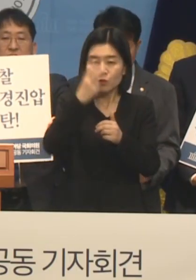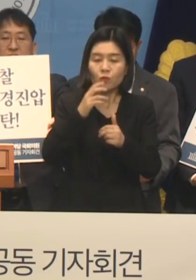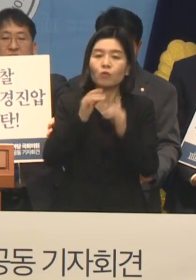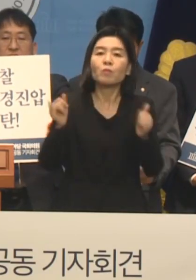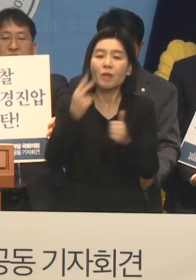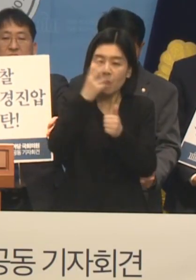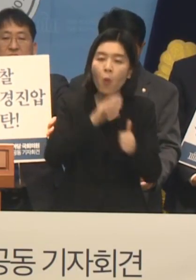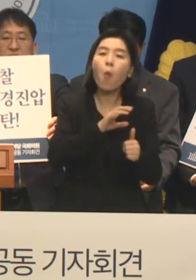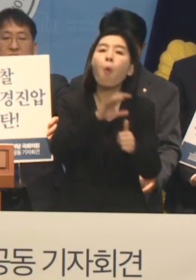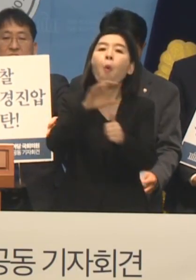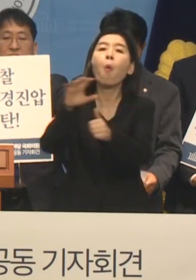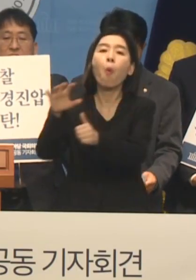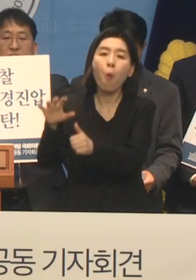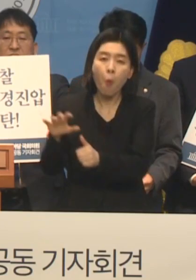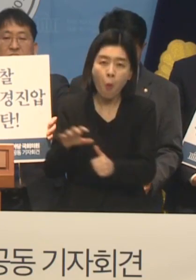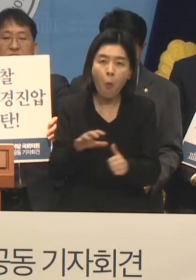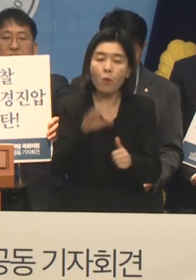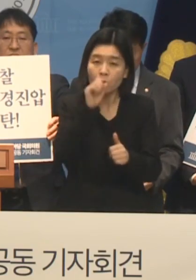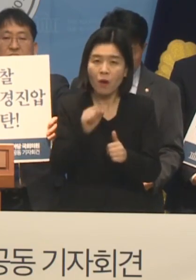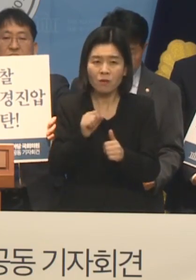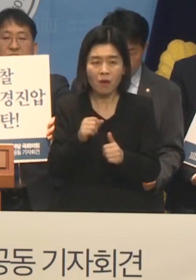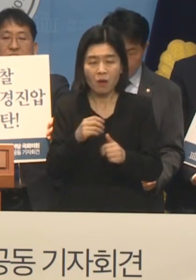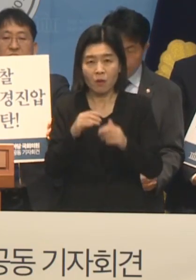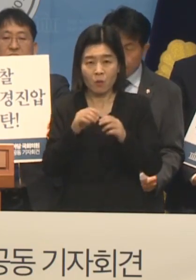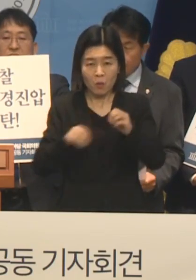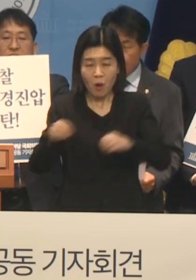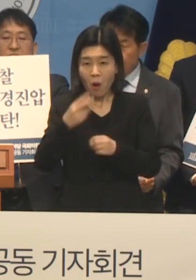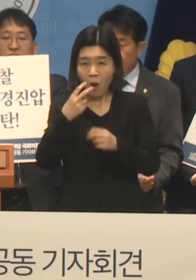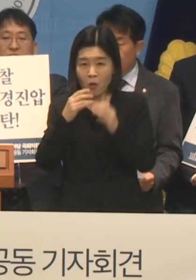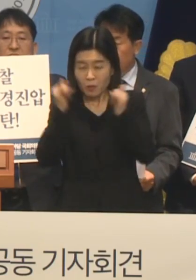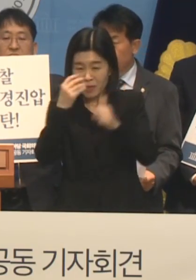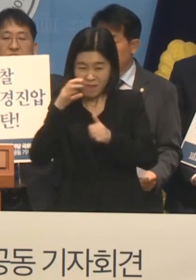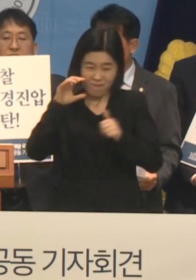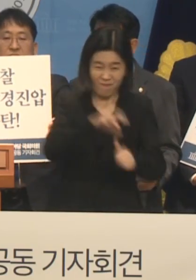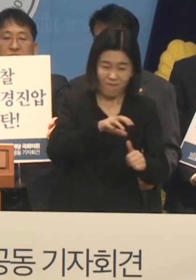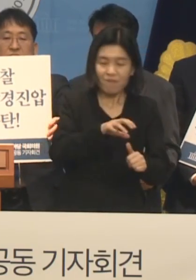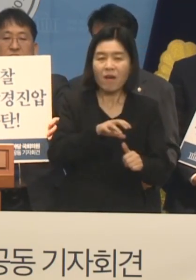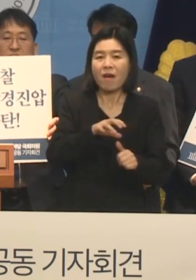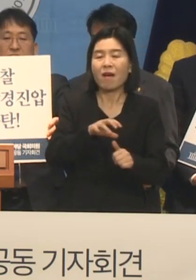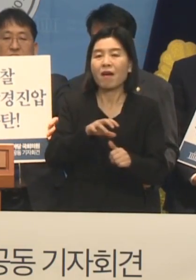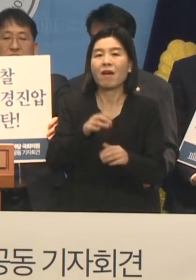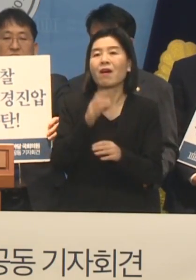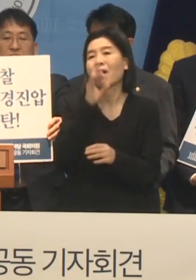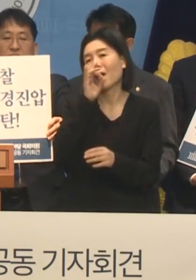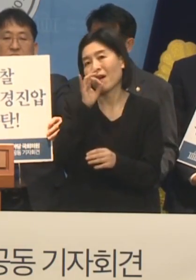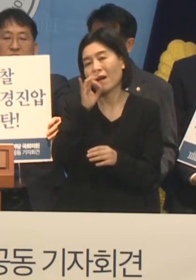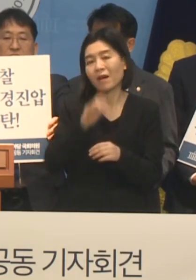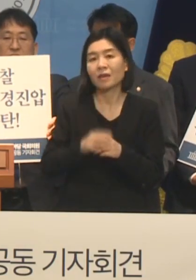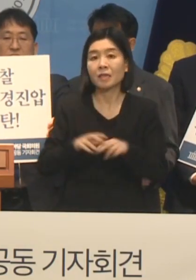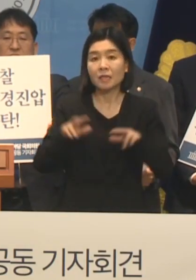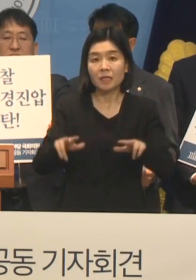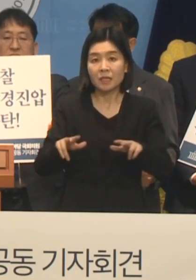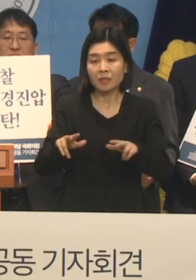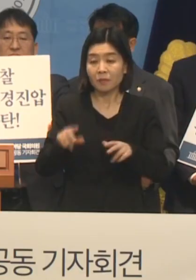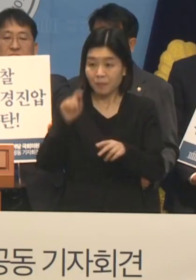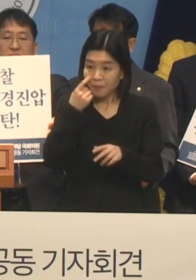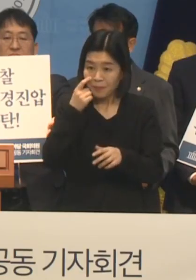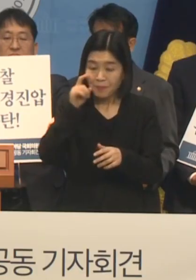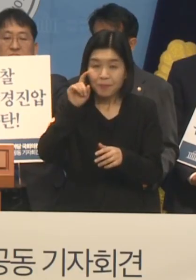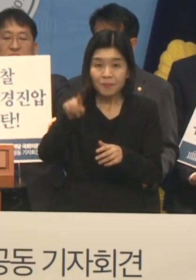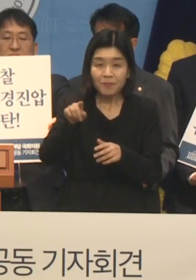감옥이 되어서는 안 될 것입니다. 우리는 정신을 바짝 차리고 이 일을 문제 삼는 것은 한 사람을